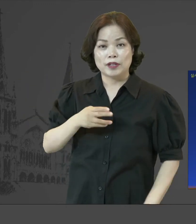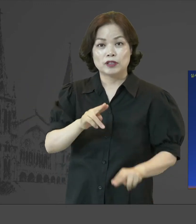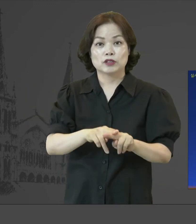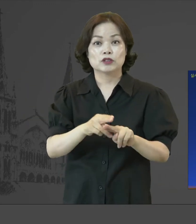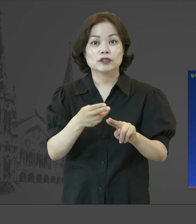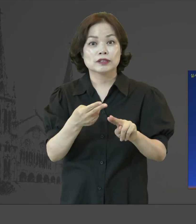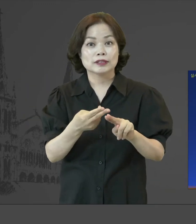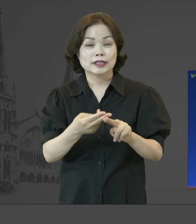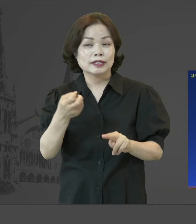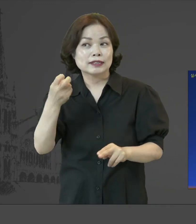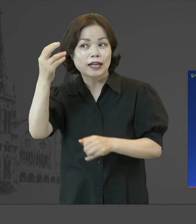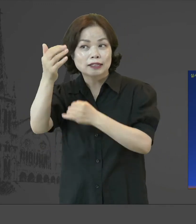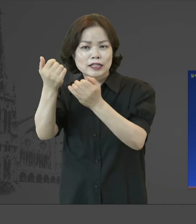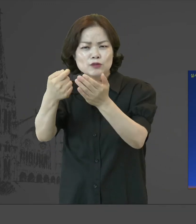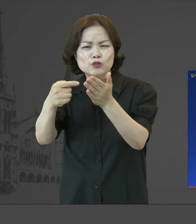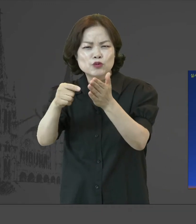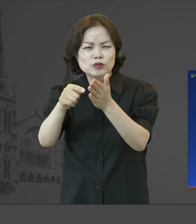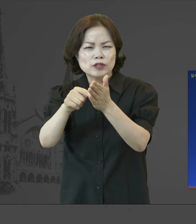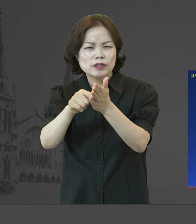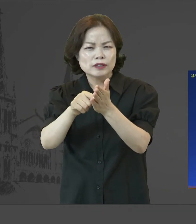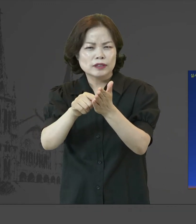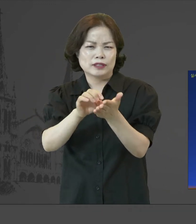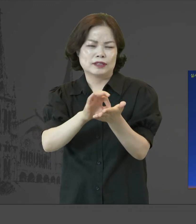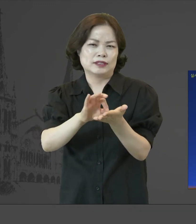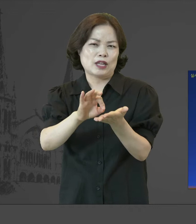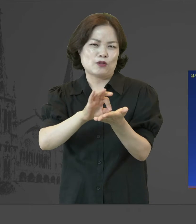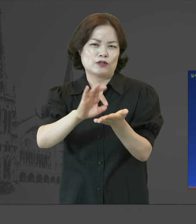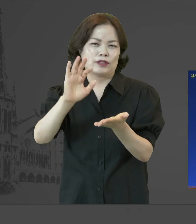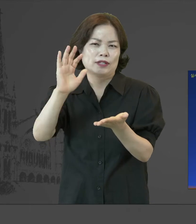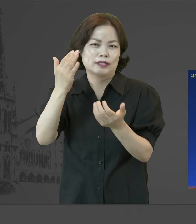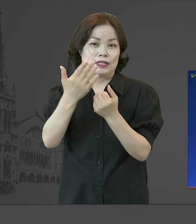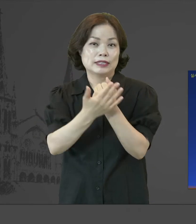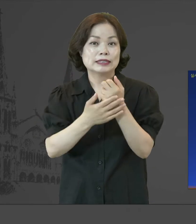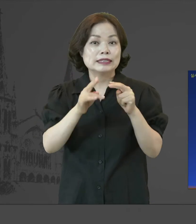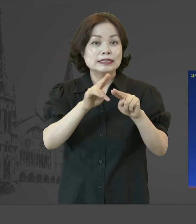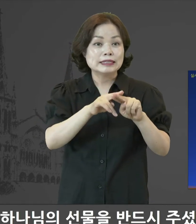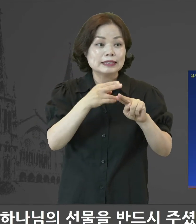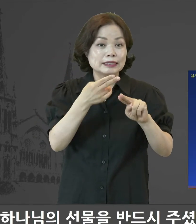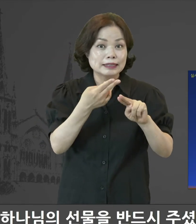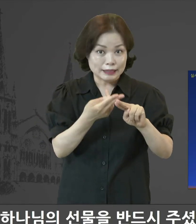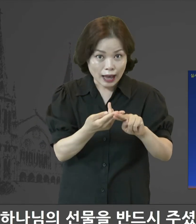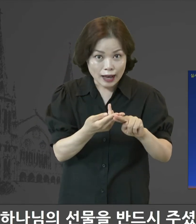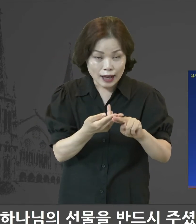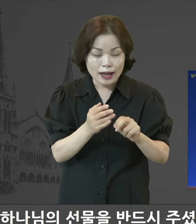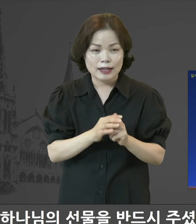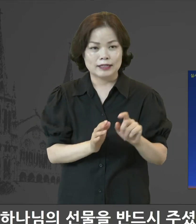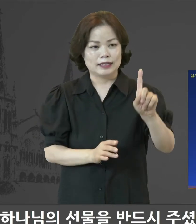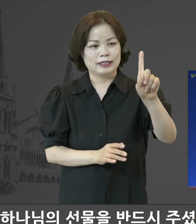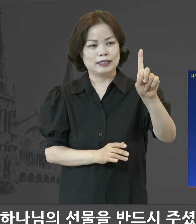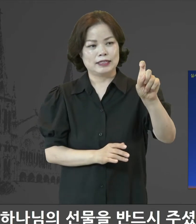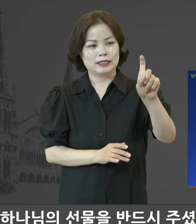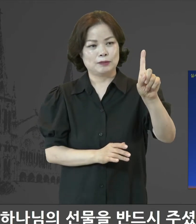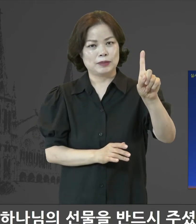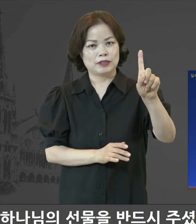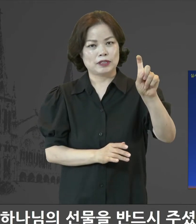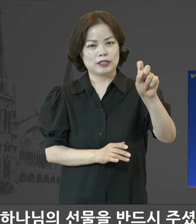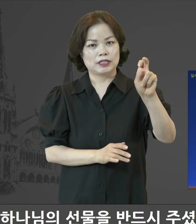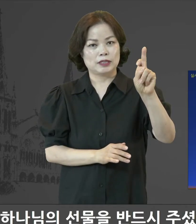선물은 다시 하나님을 위해서 쓰임 받아야 되는 것이다. 이것이 은사라고 얘기하면서 이제 11절과 12절로